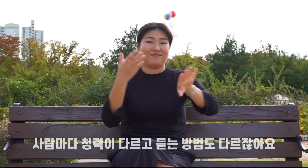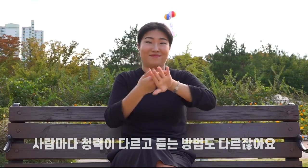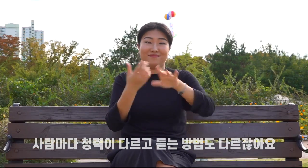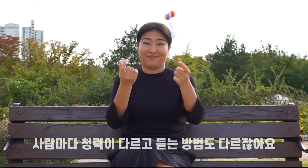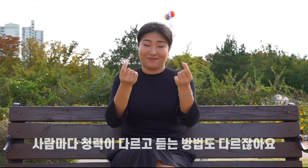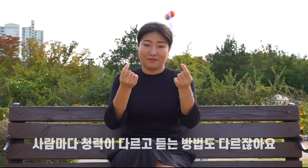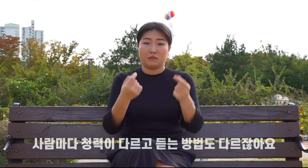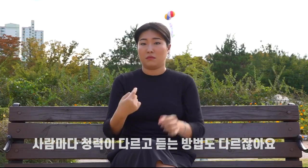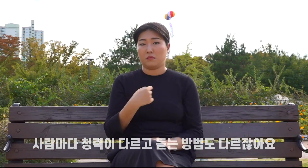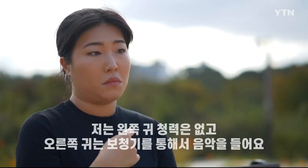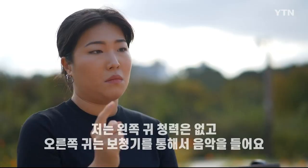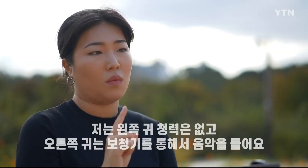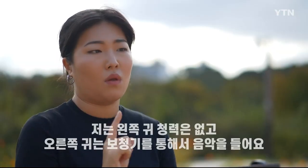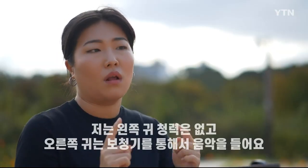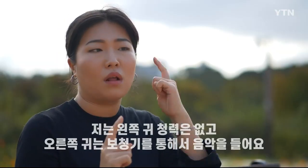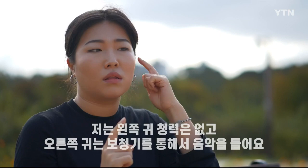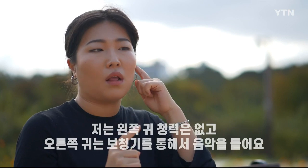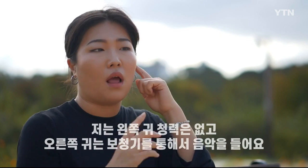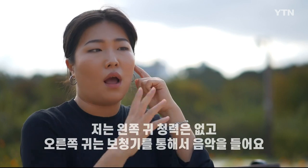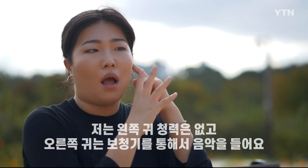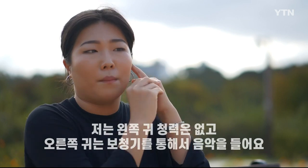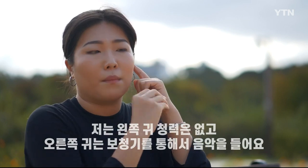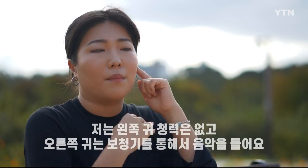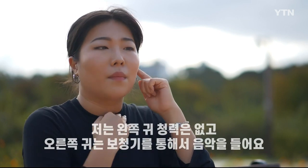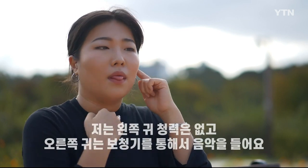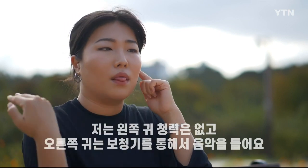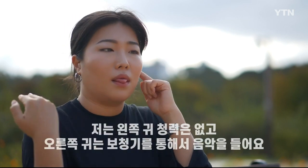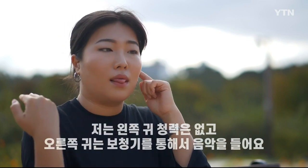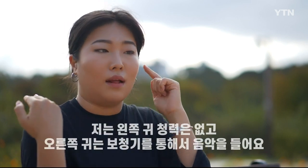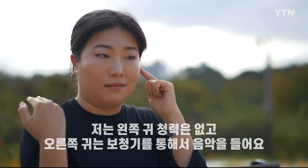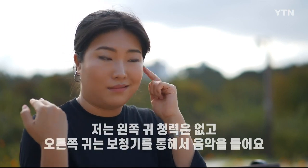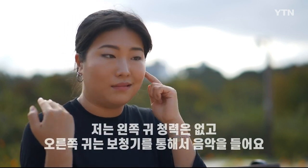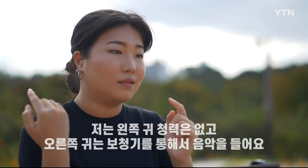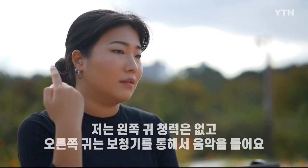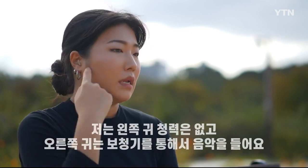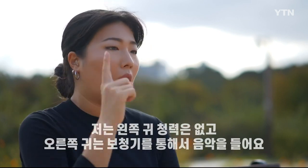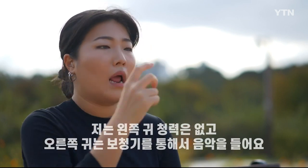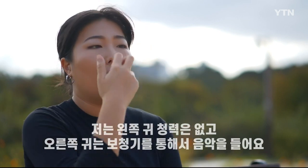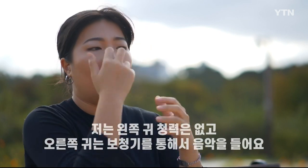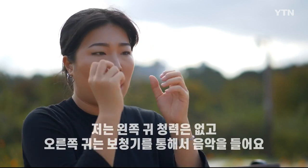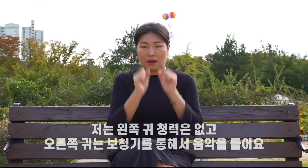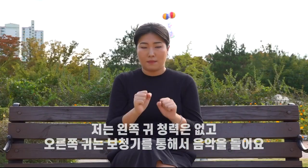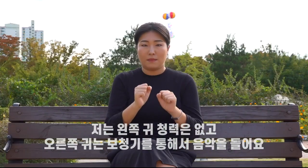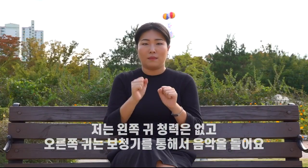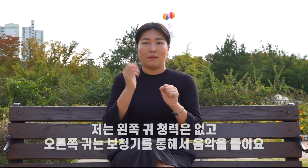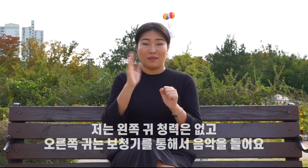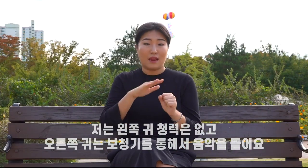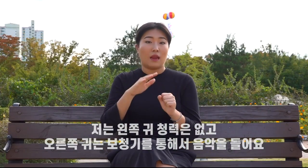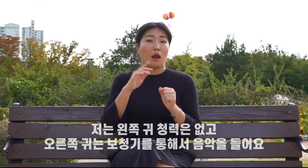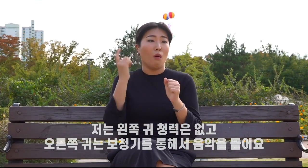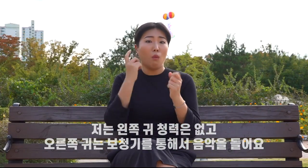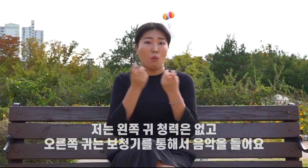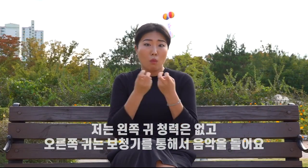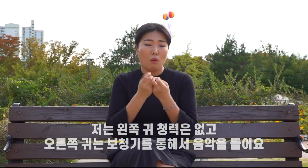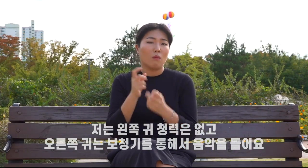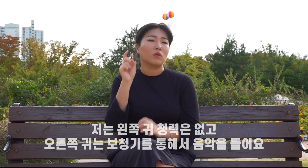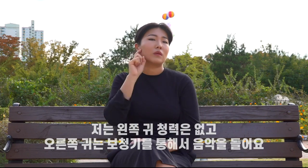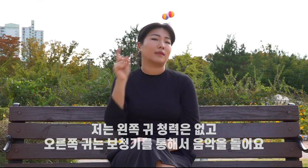girl 강해졌는 건 잠을 자는 것 말고 많은 걸 할 수 있다는 걸 알면서 자꾸 모르는